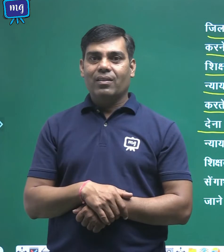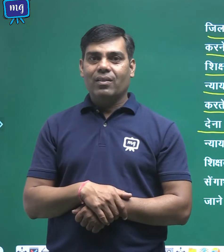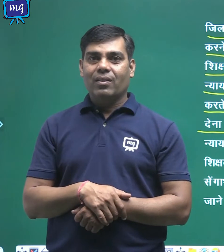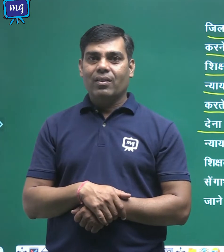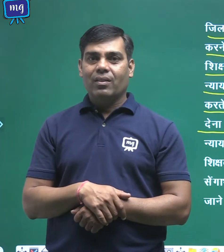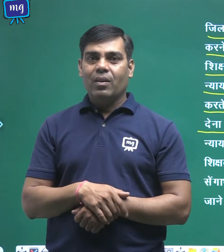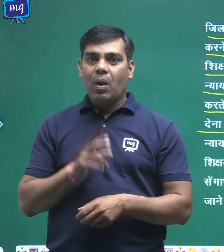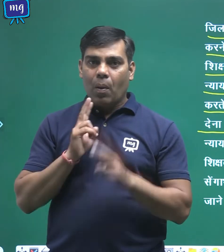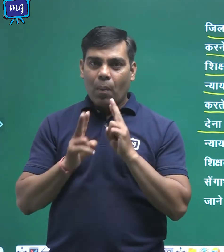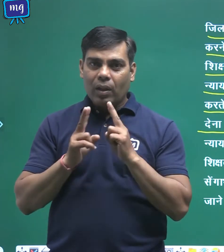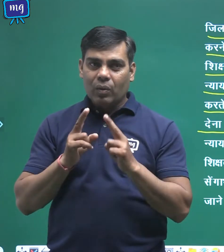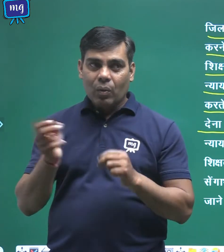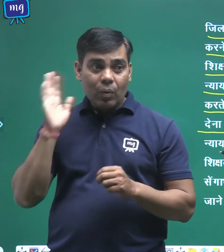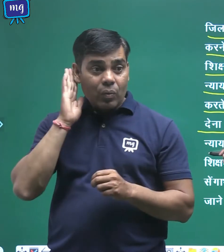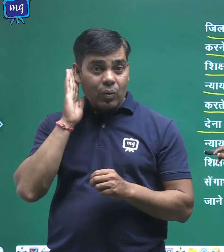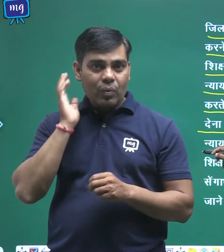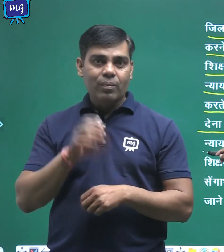बात सुन